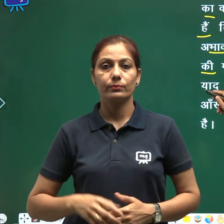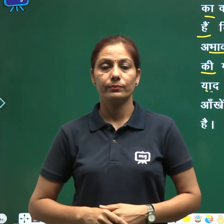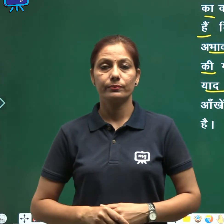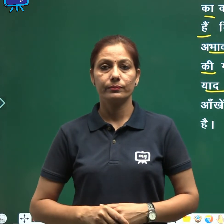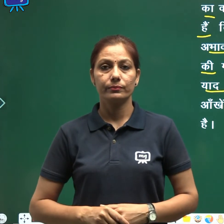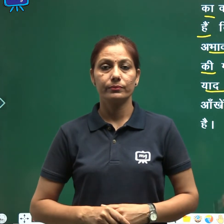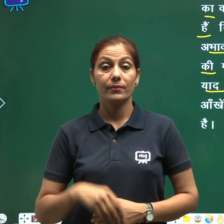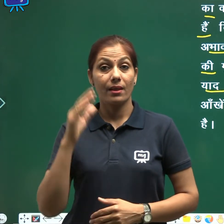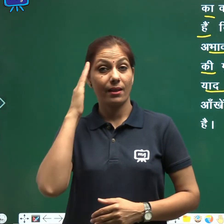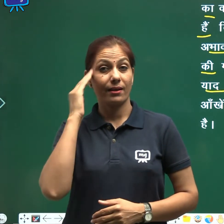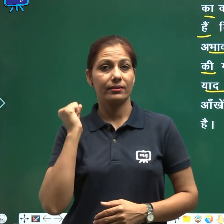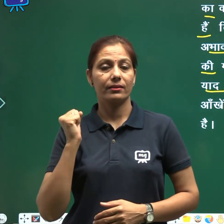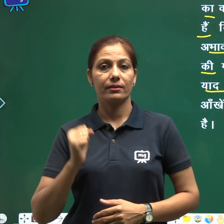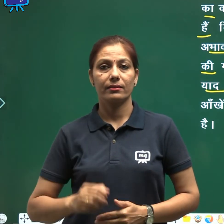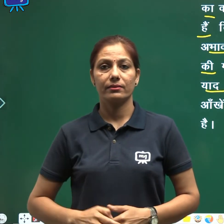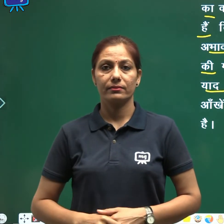याद करके